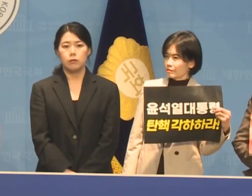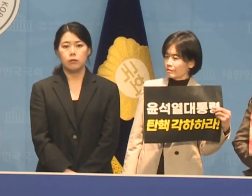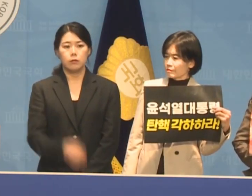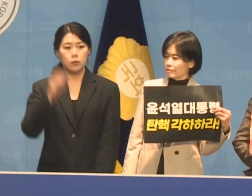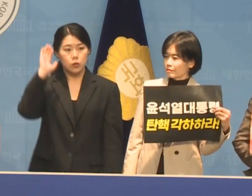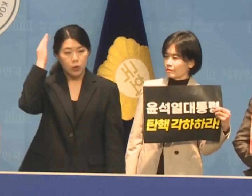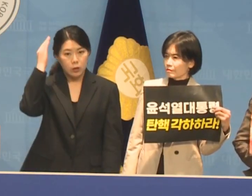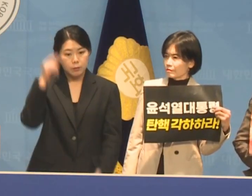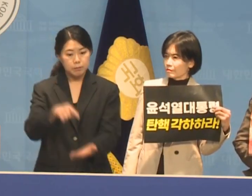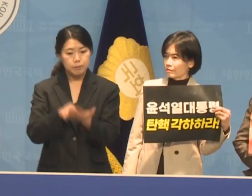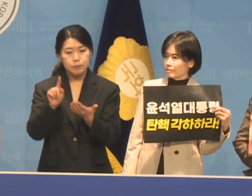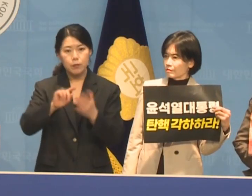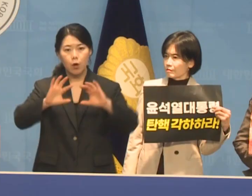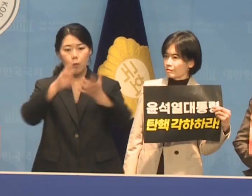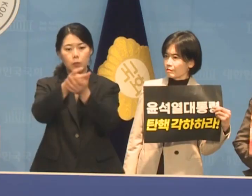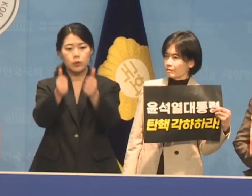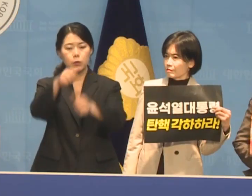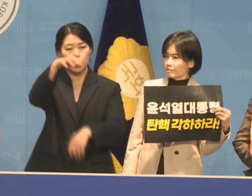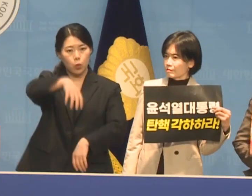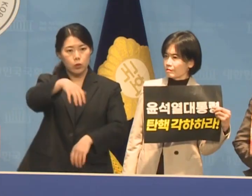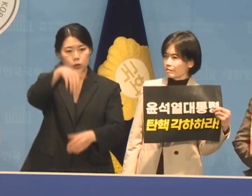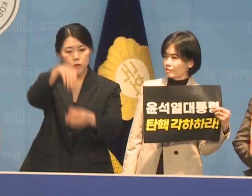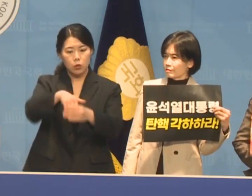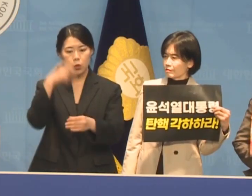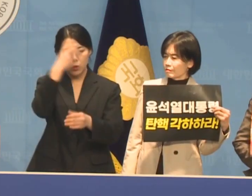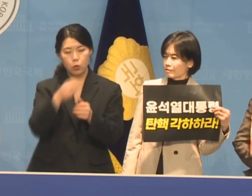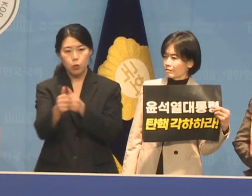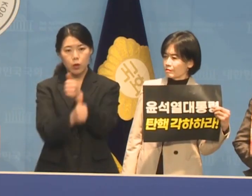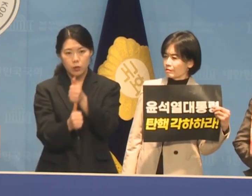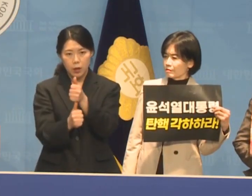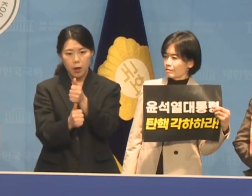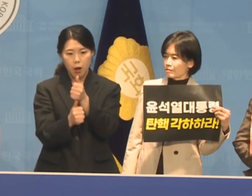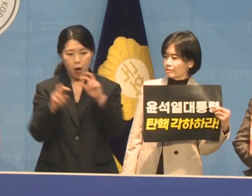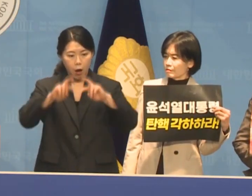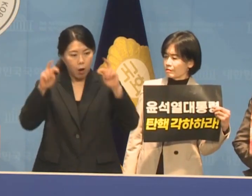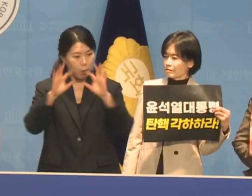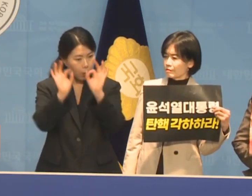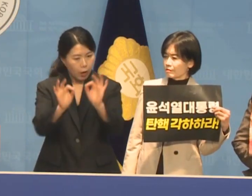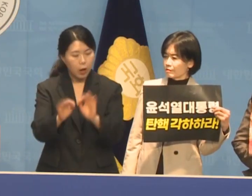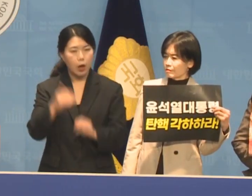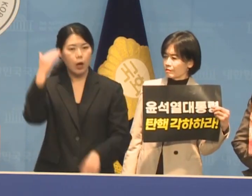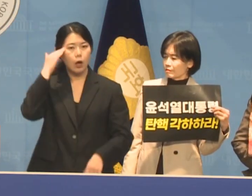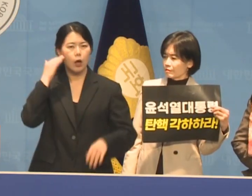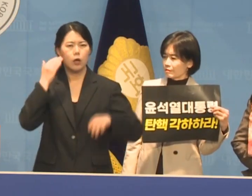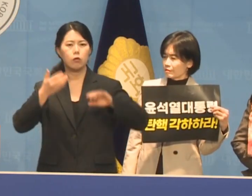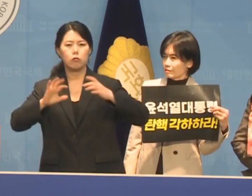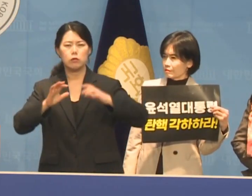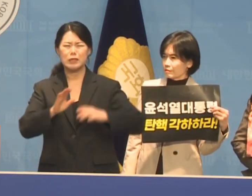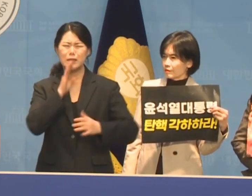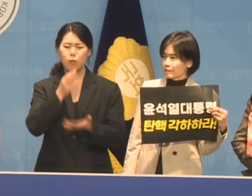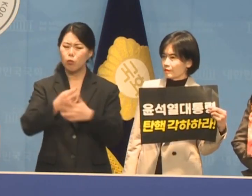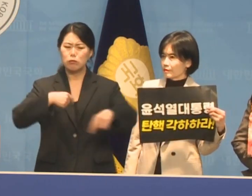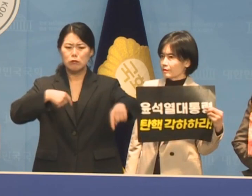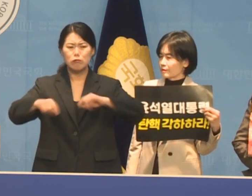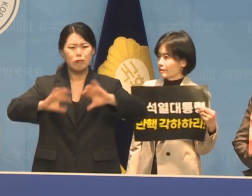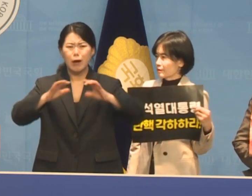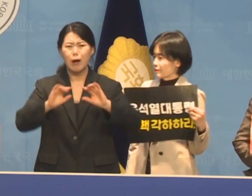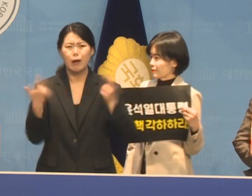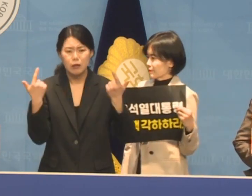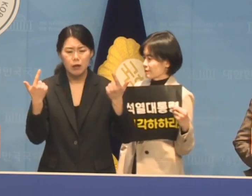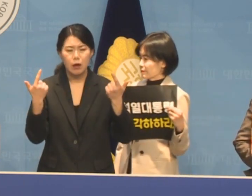최근 드러난 헌법재판소와 선거관리위원회의 민낯을 보면 대한민국은 전혀 법치국가가